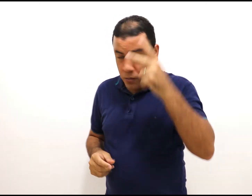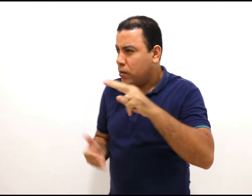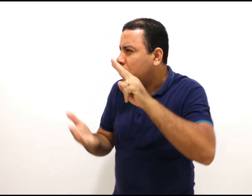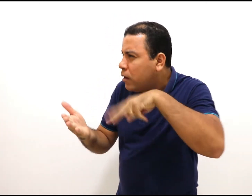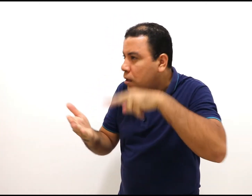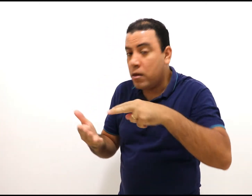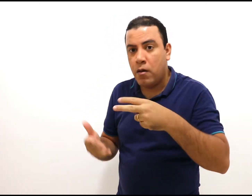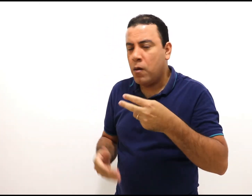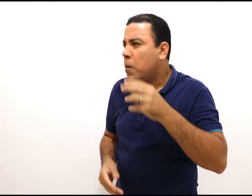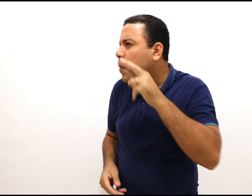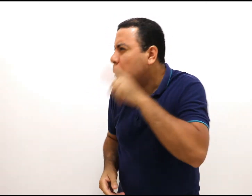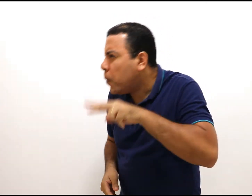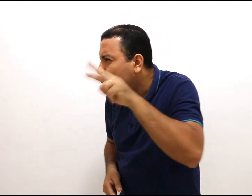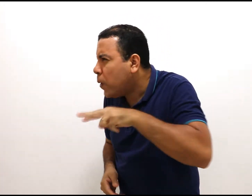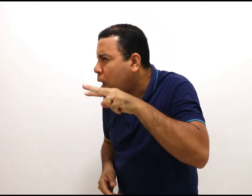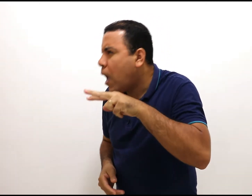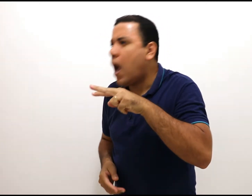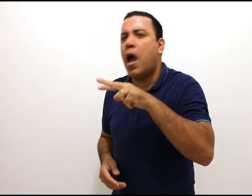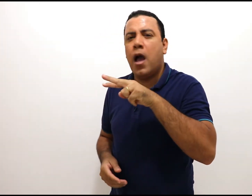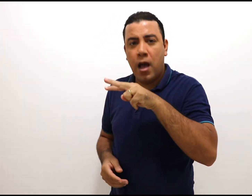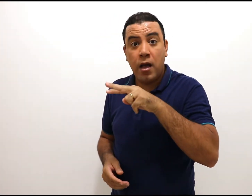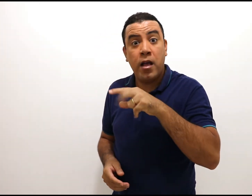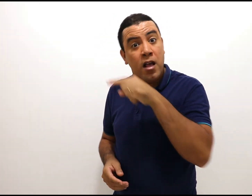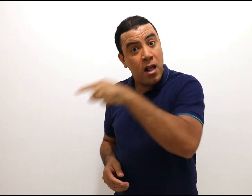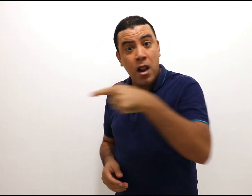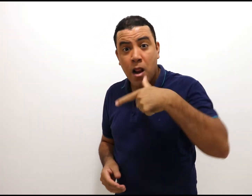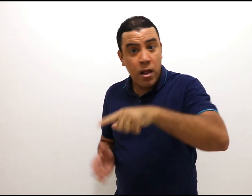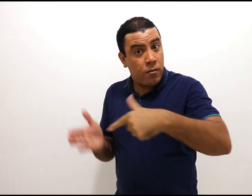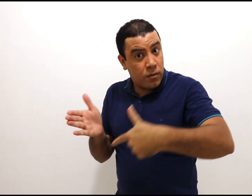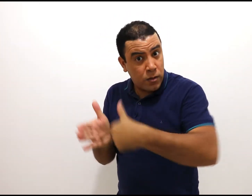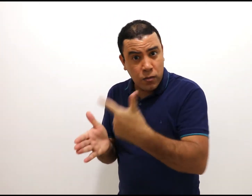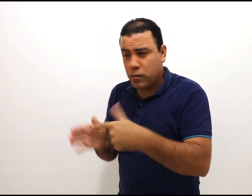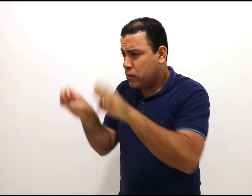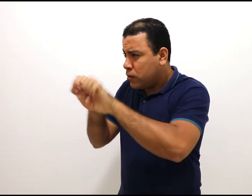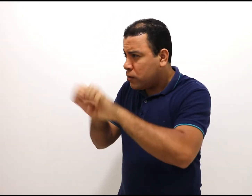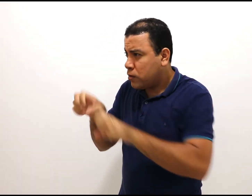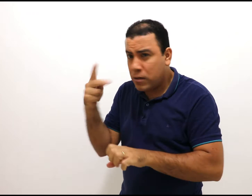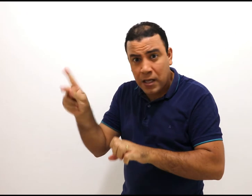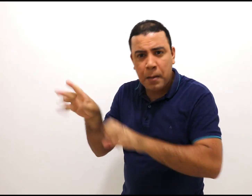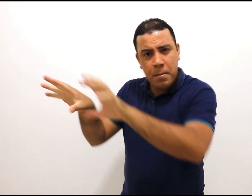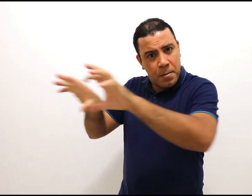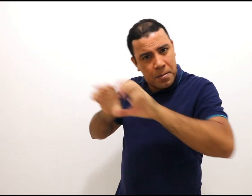inferir significados a partir da estrutura direta dessa segunda língua.